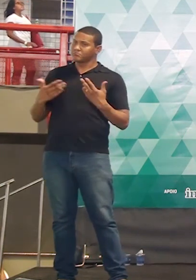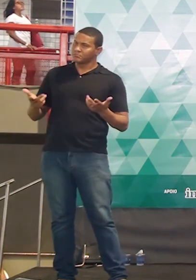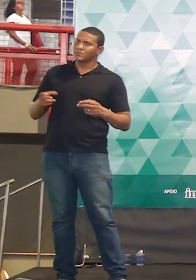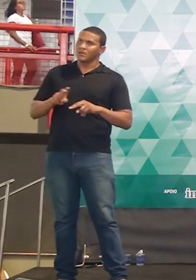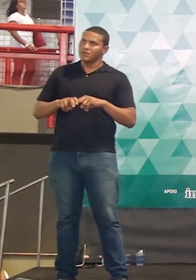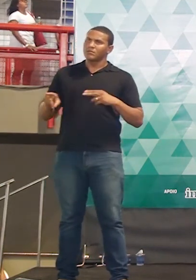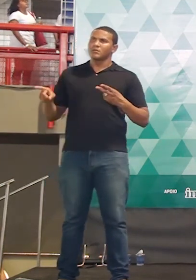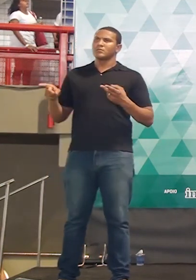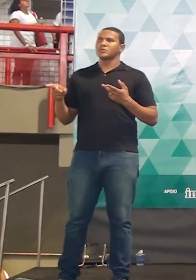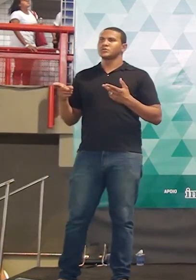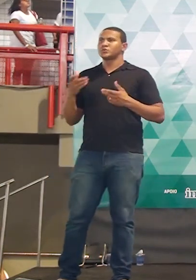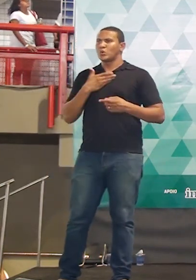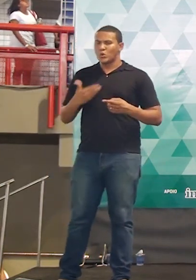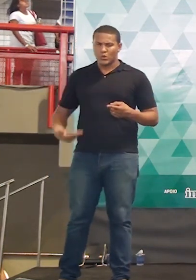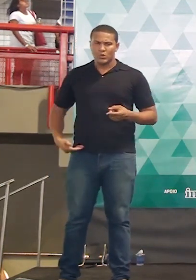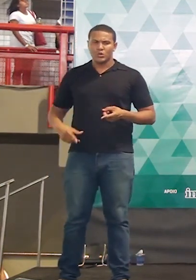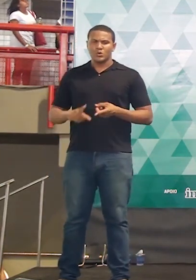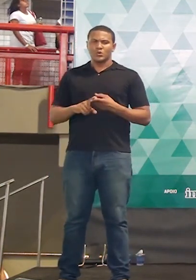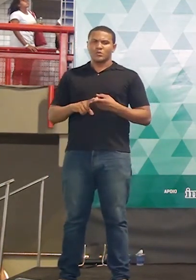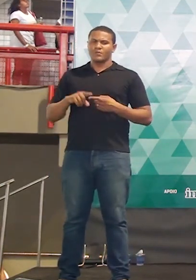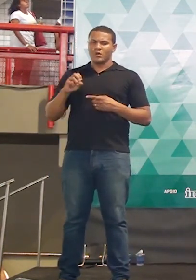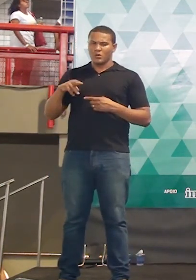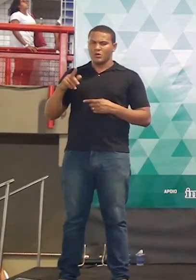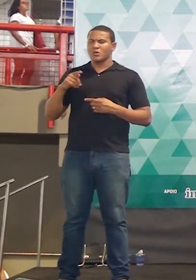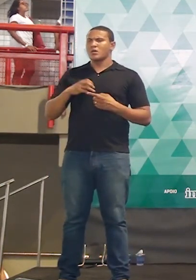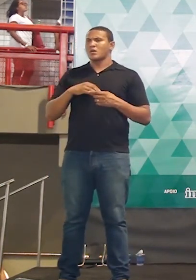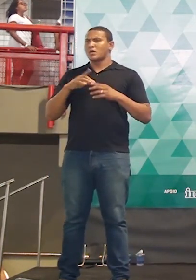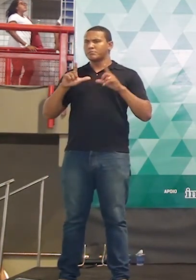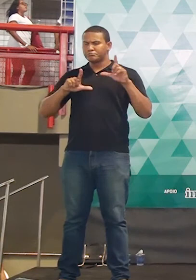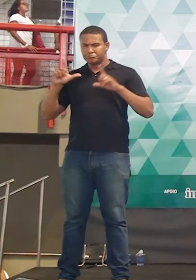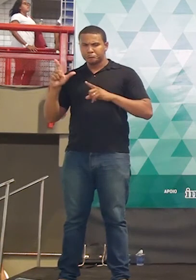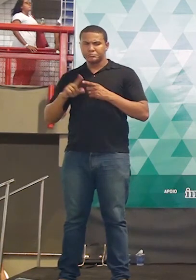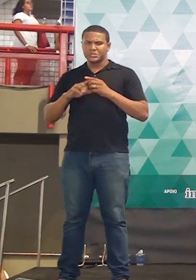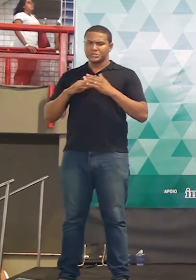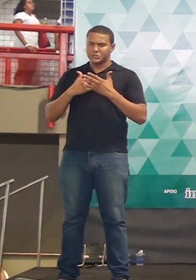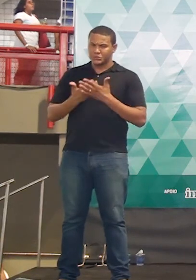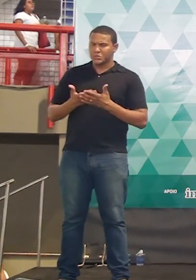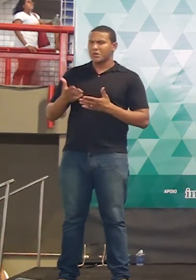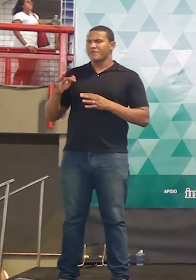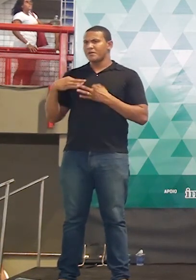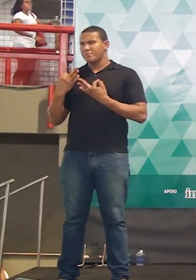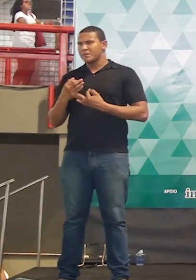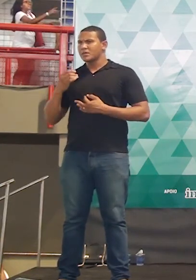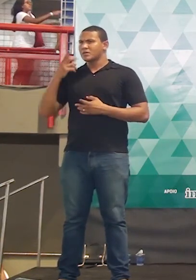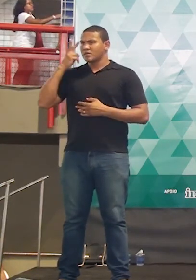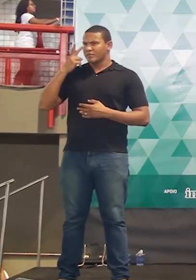ONG, mídia, escola, família, indivíduo, sociedade. Eu queria lembrar, todo